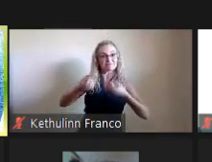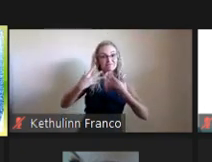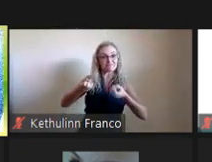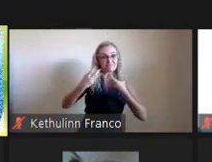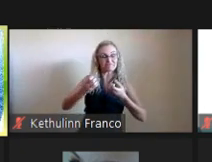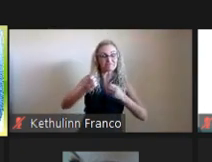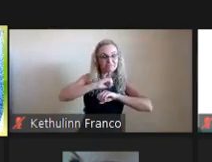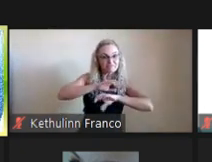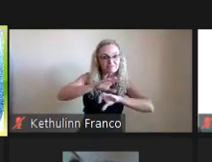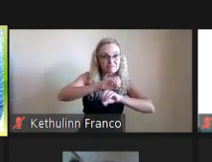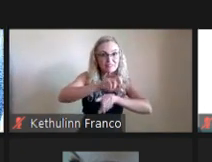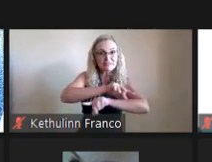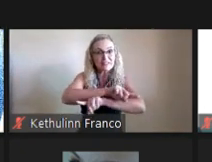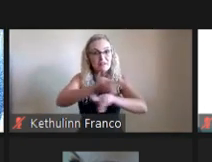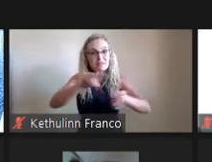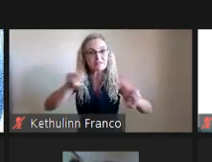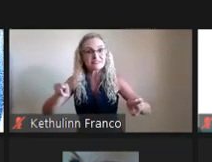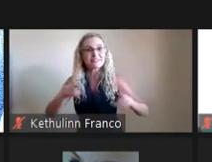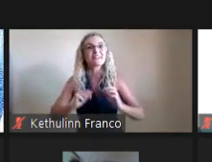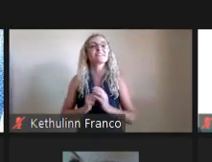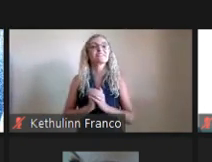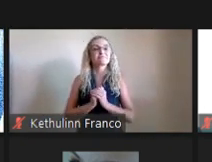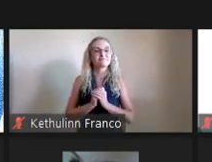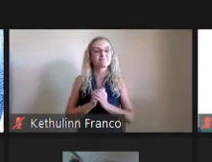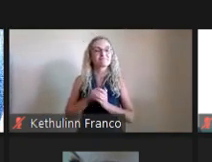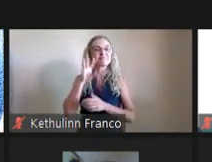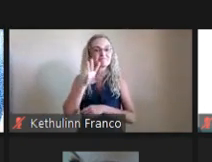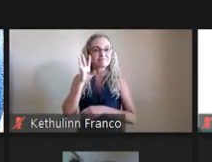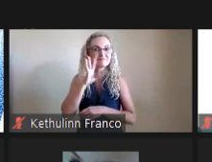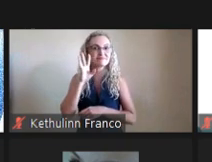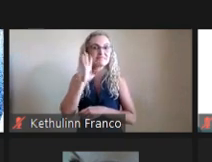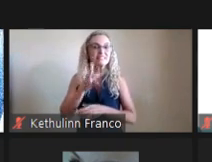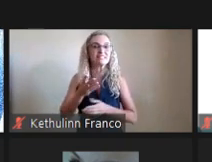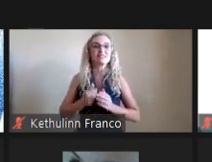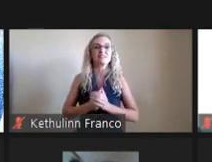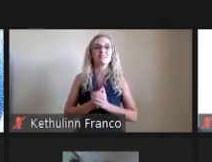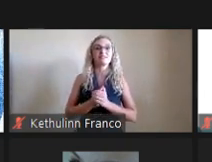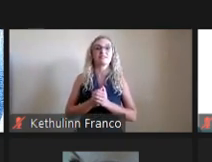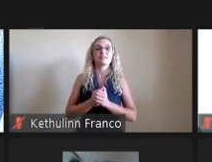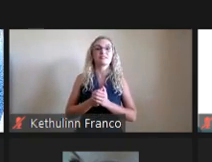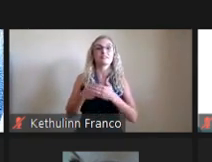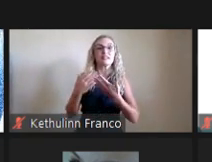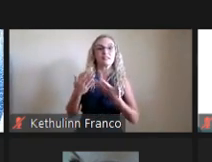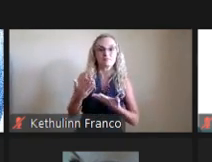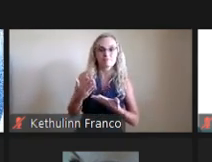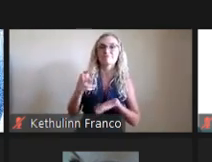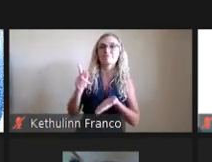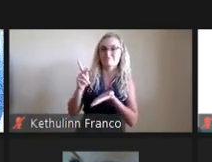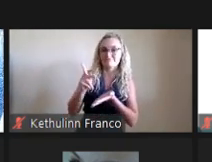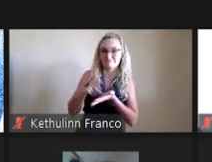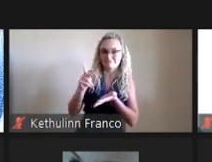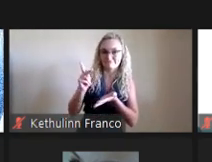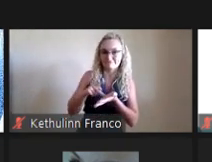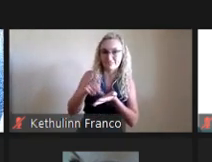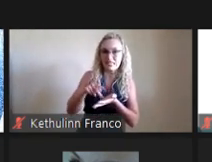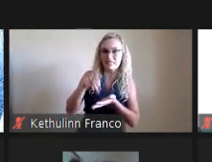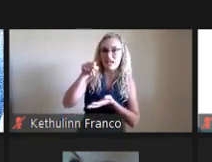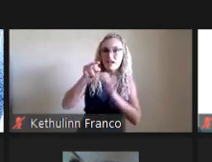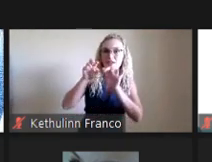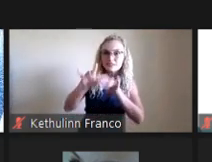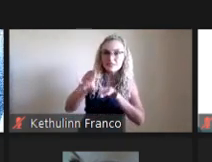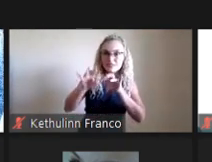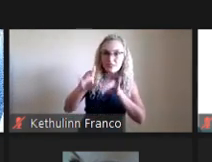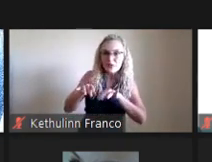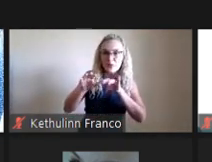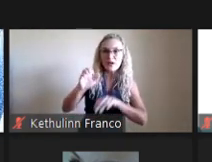trabalhou como docente. O Anderson falou que na instituição que ele trabalha são 120 horas na disciplina e no projeto